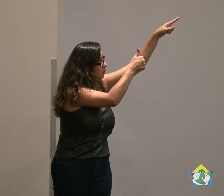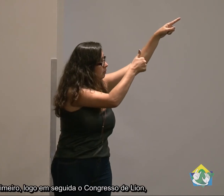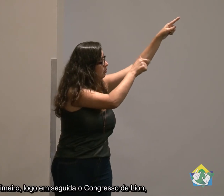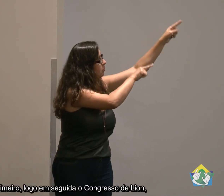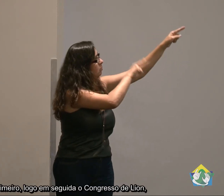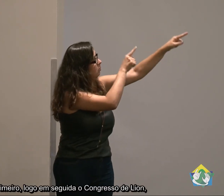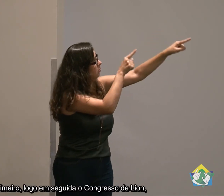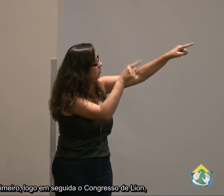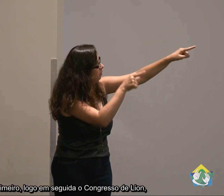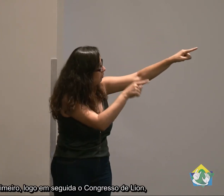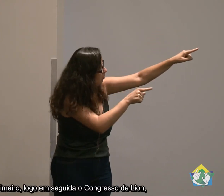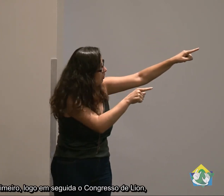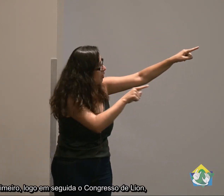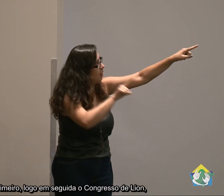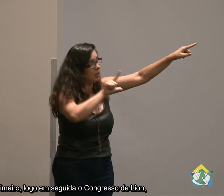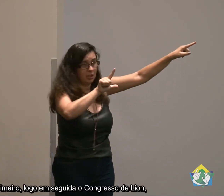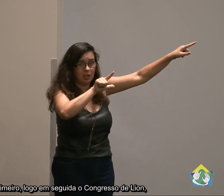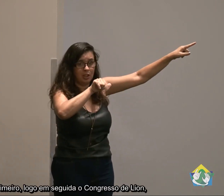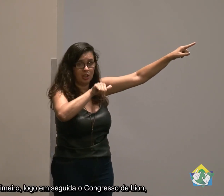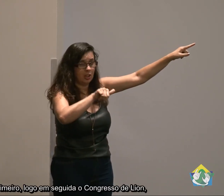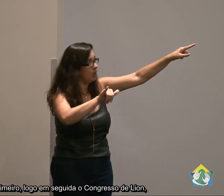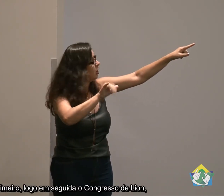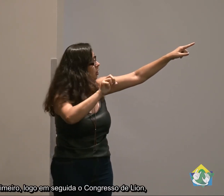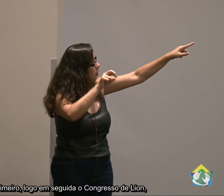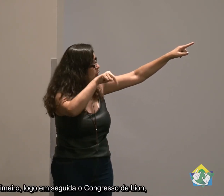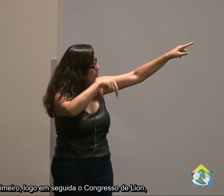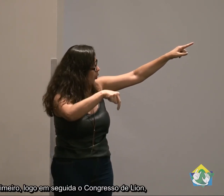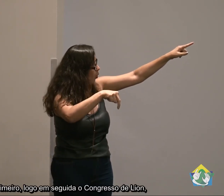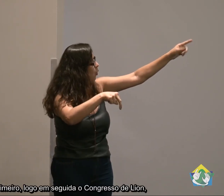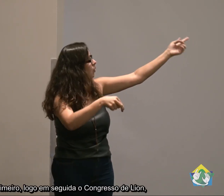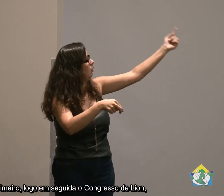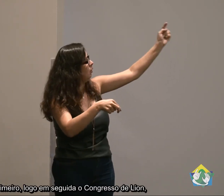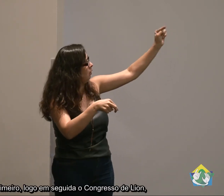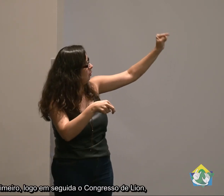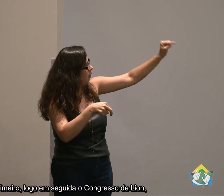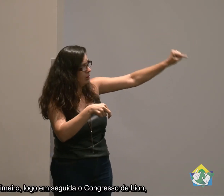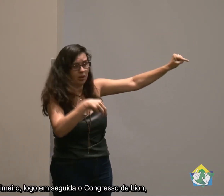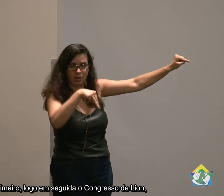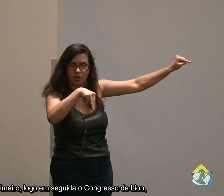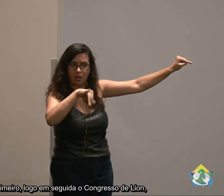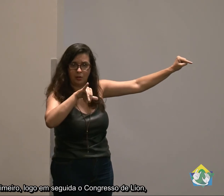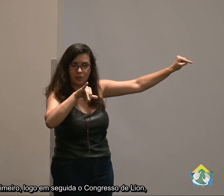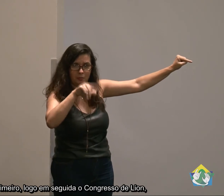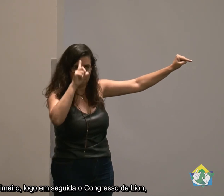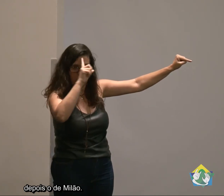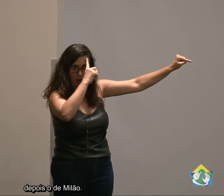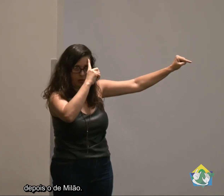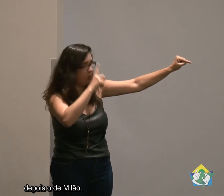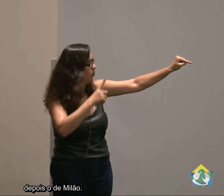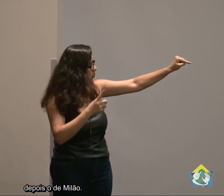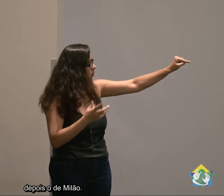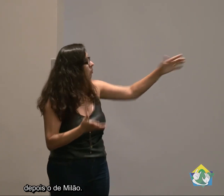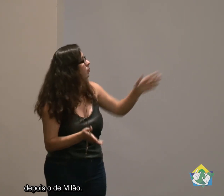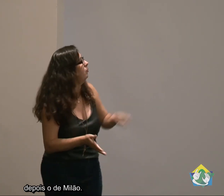esse foi o primeiro e na ordem está ali logo em seguida o congresso de Lyon e depois o de Milão